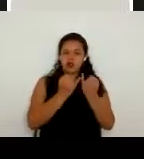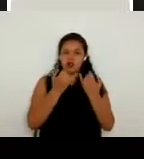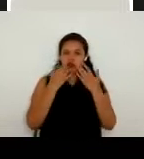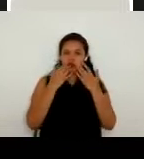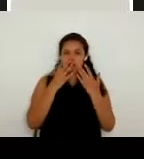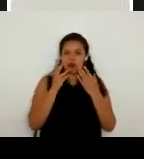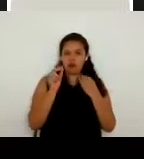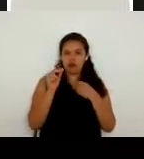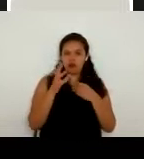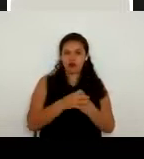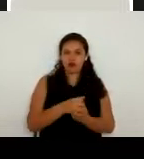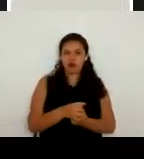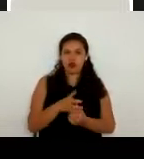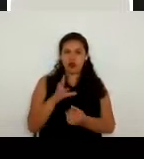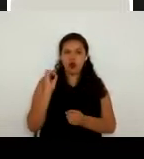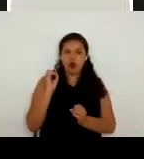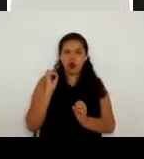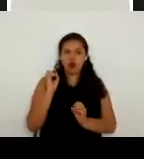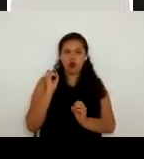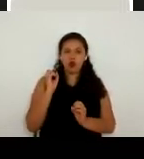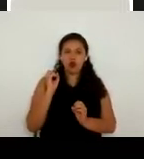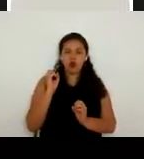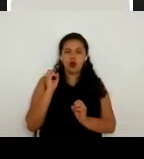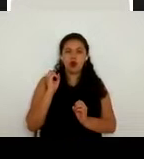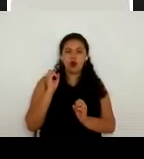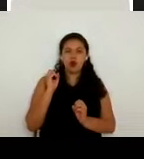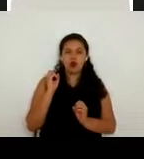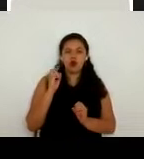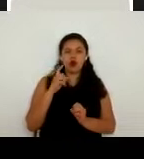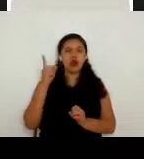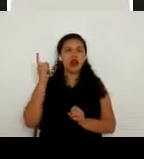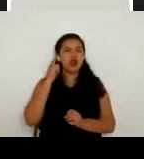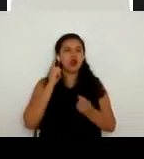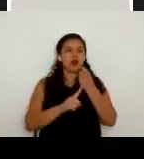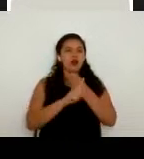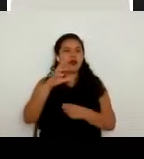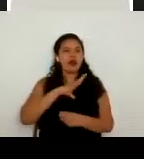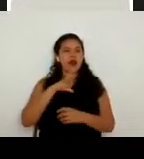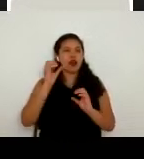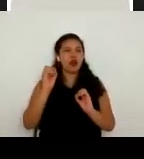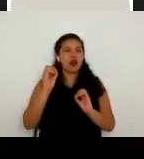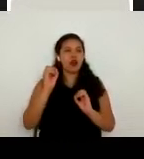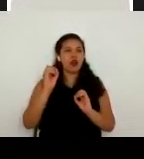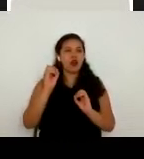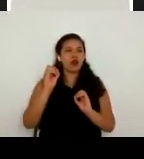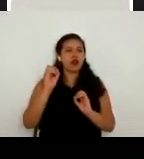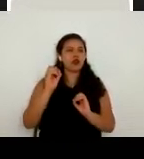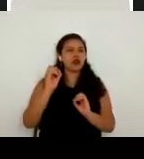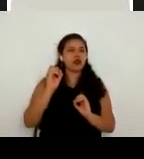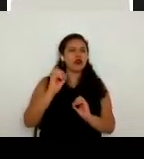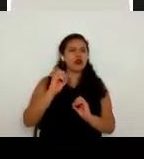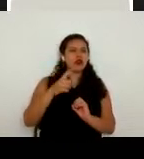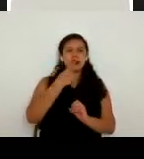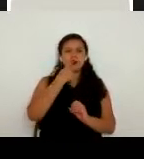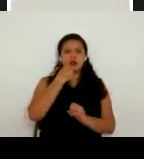tener un problema el oído verdad o una rinitis crónica que con cirugía